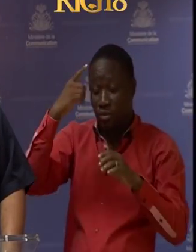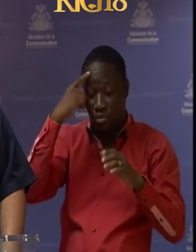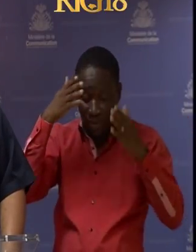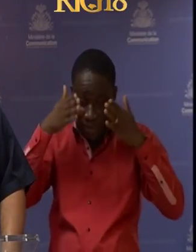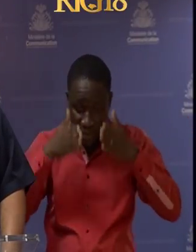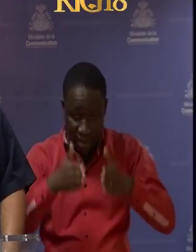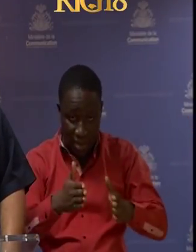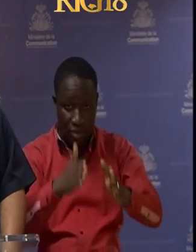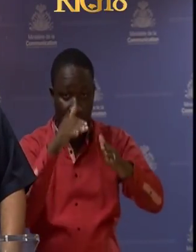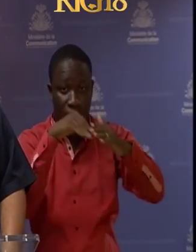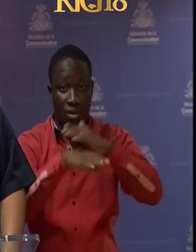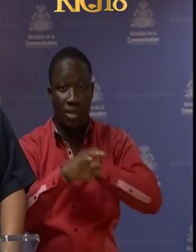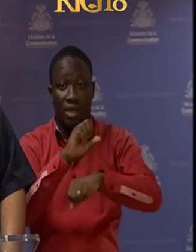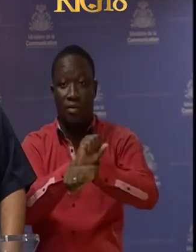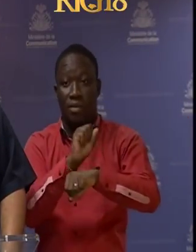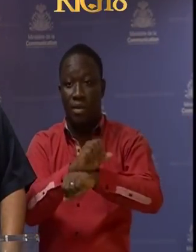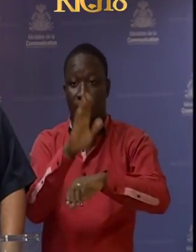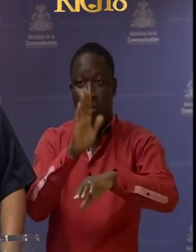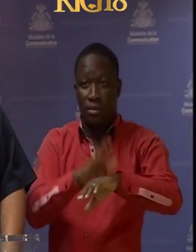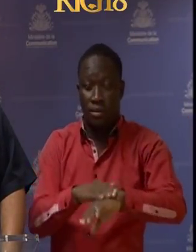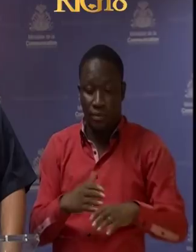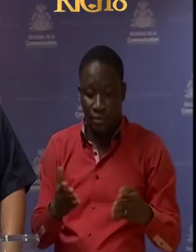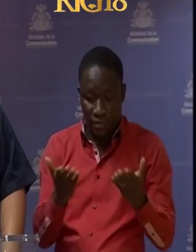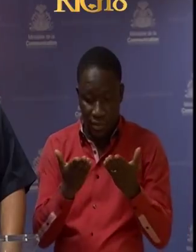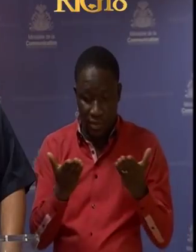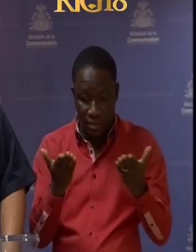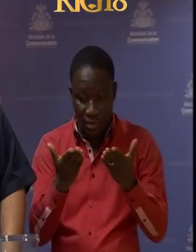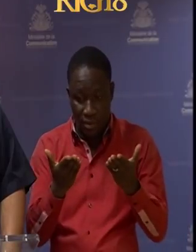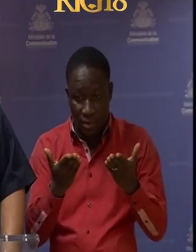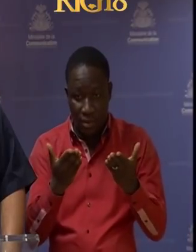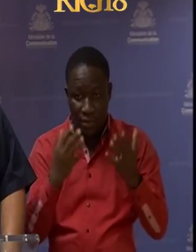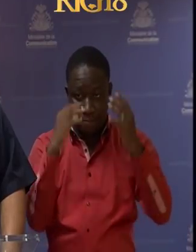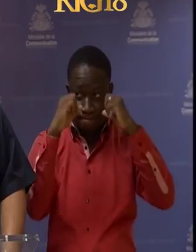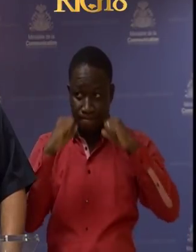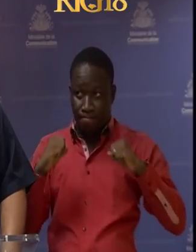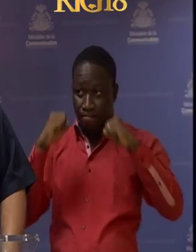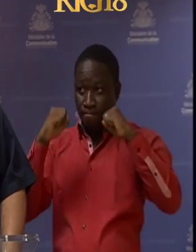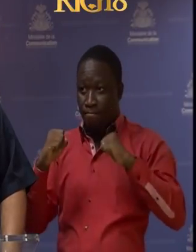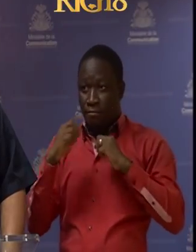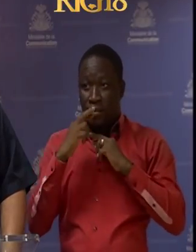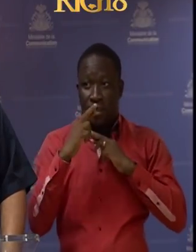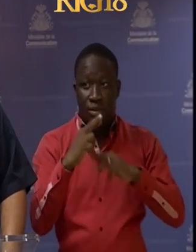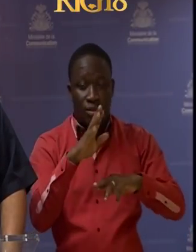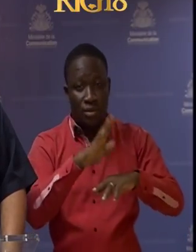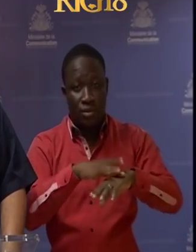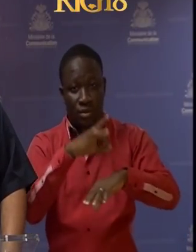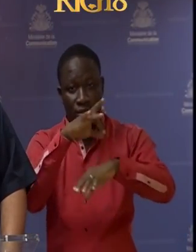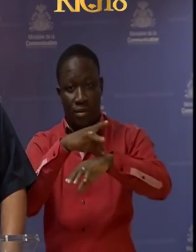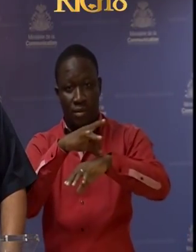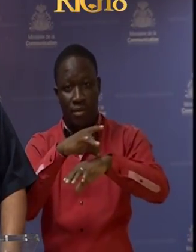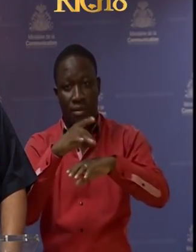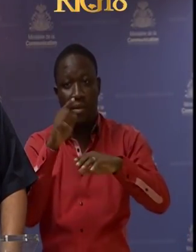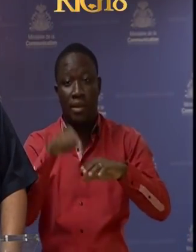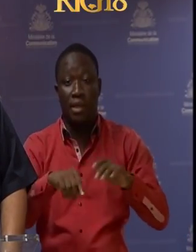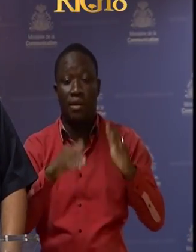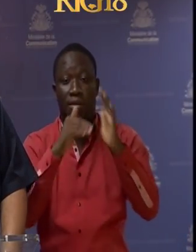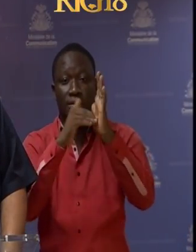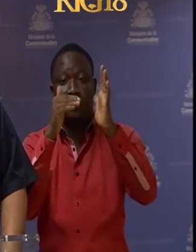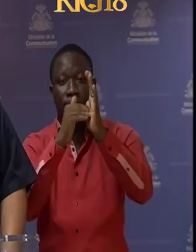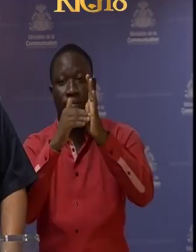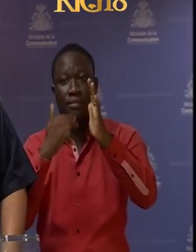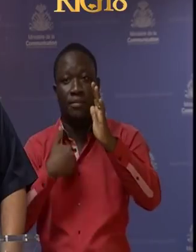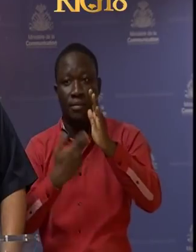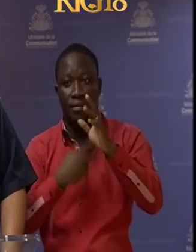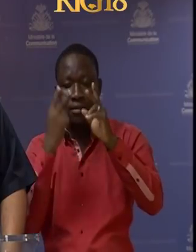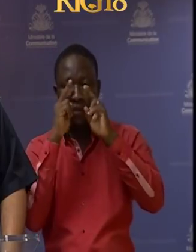dans bataille là parce que sur le terrain c'est potomitan réponse nan sur le terrain et là encore